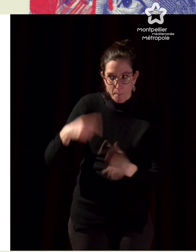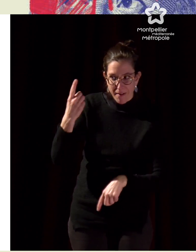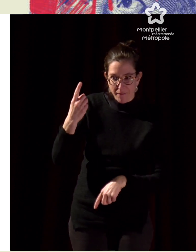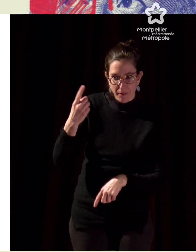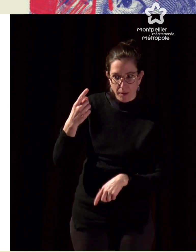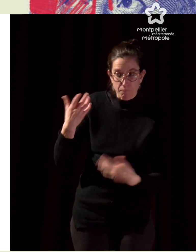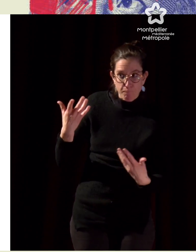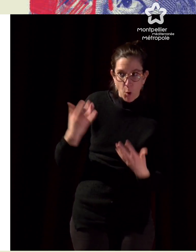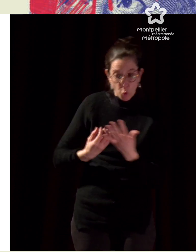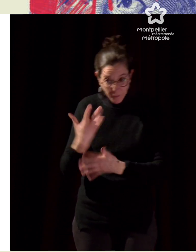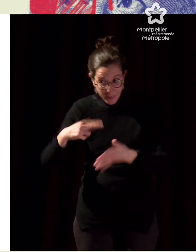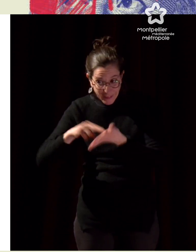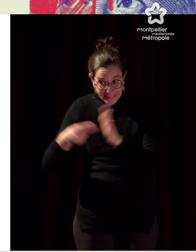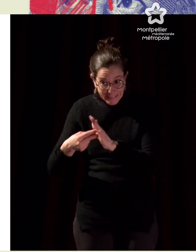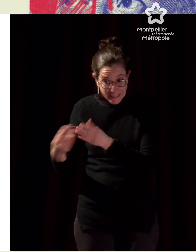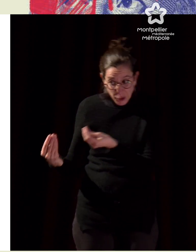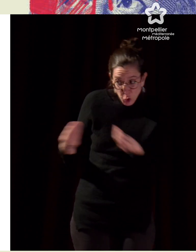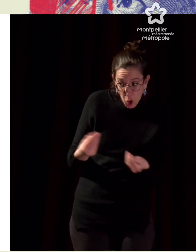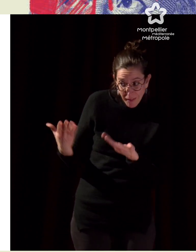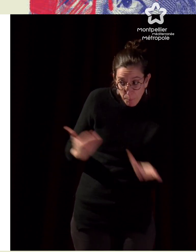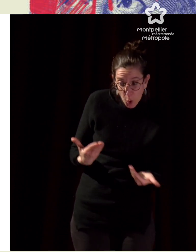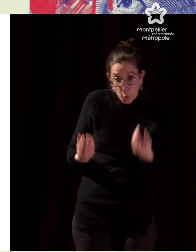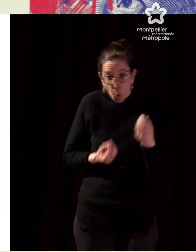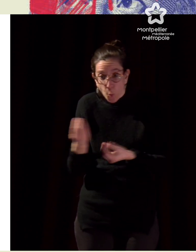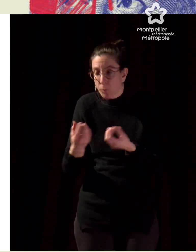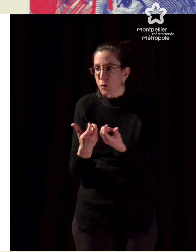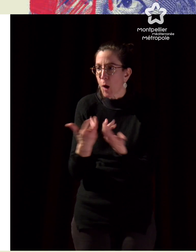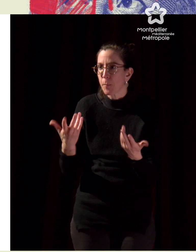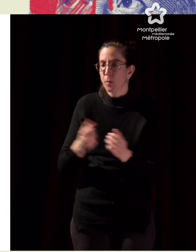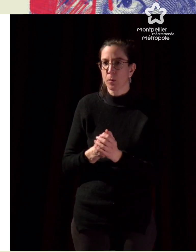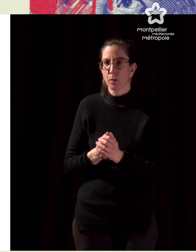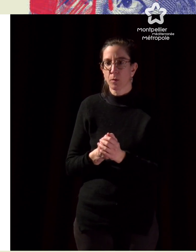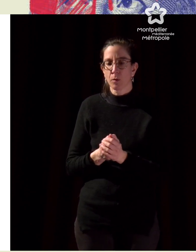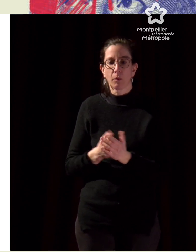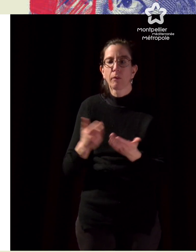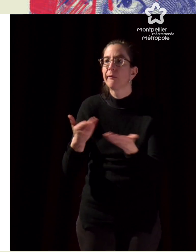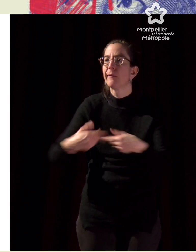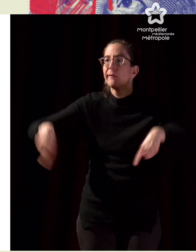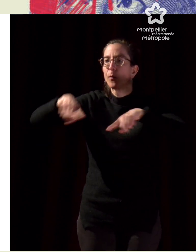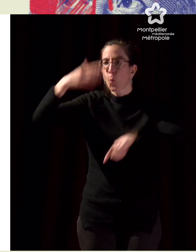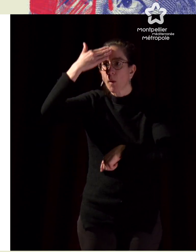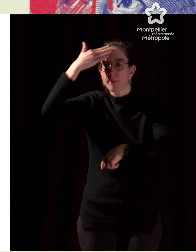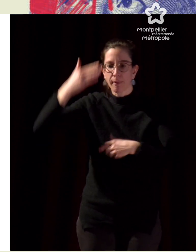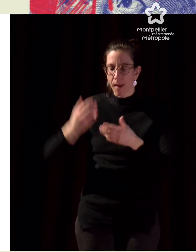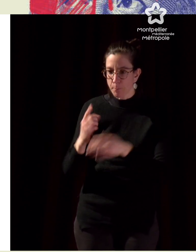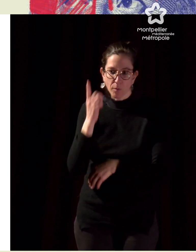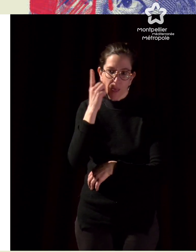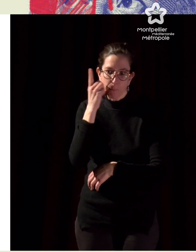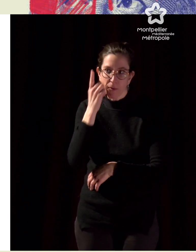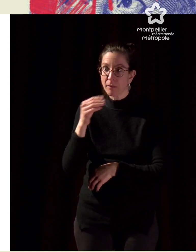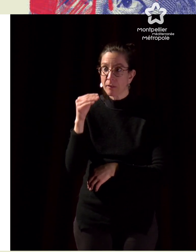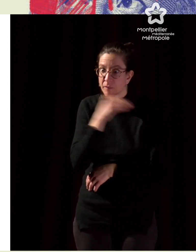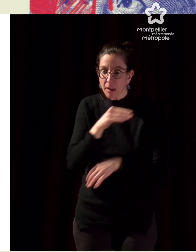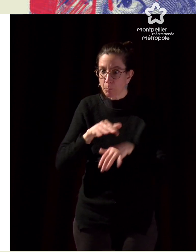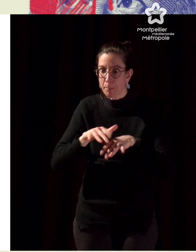techniques, comme par exemple, on va se mettre d'un seul coup, vous avez les téléphones qui sont arrivés très vite à